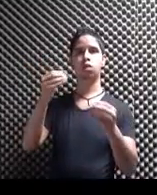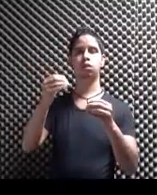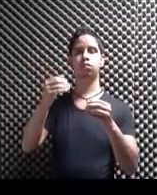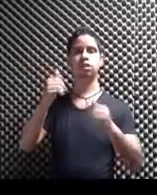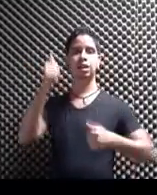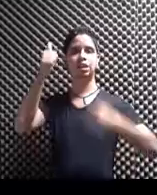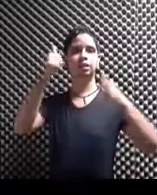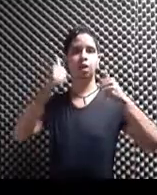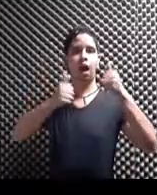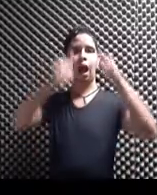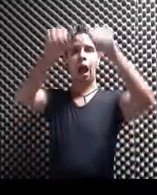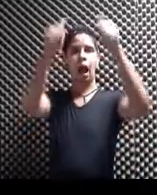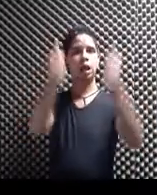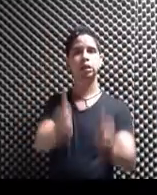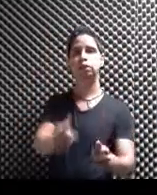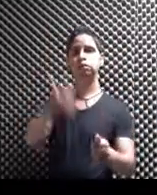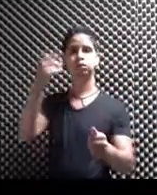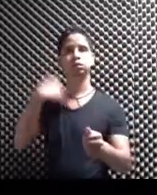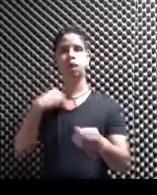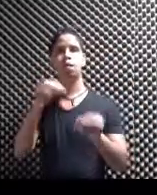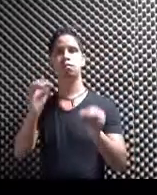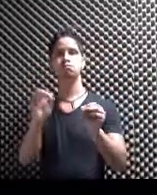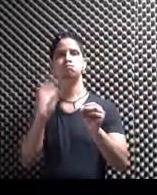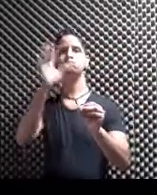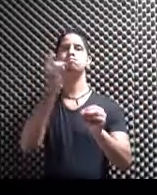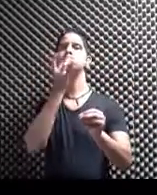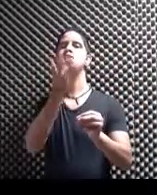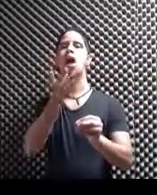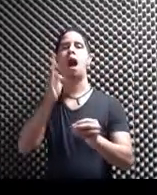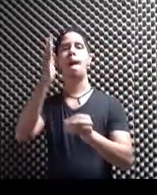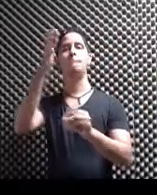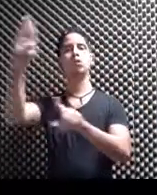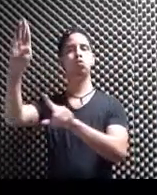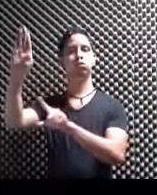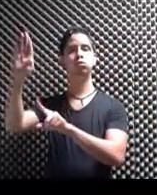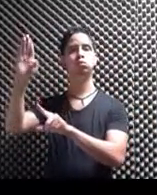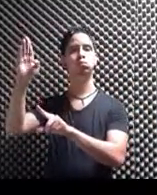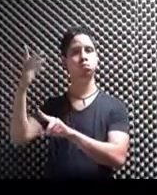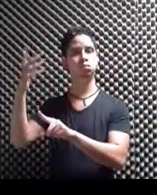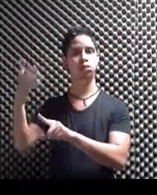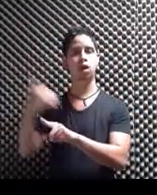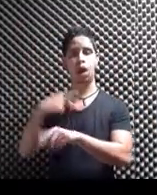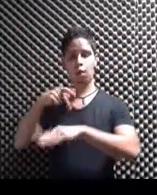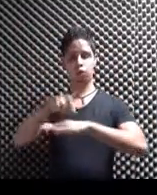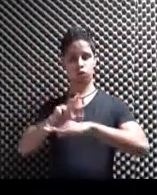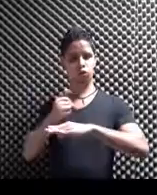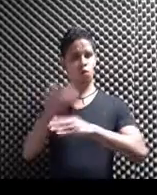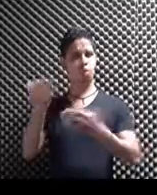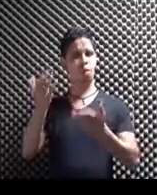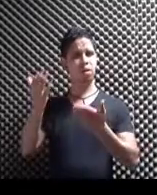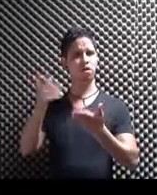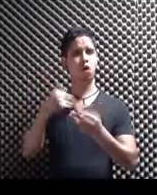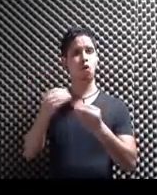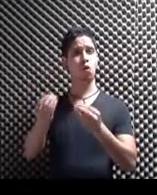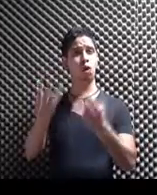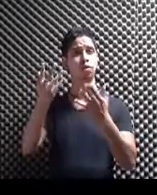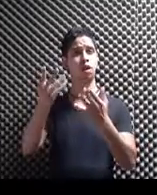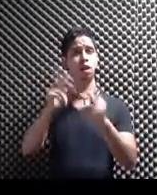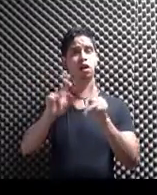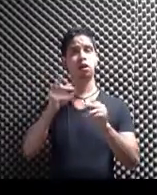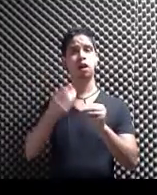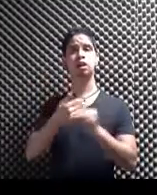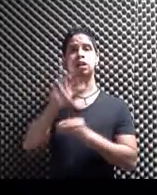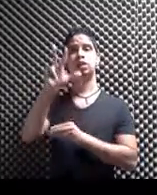246 millones de personas con diabetes tipo 1 en el mundo en Puerto Rico se estima que hay una población con diabetes tipo 1 tres